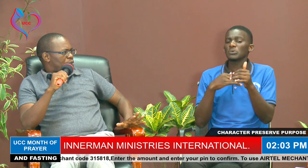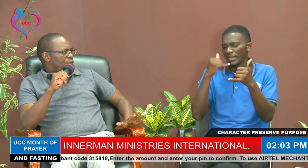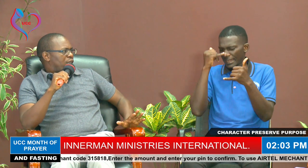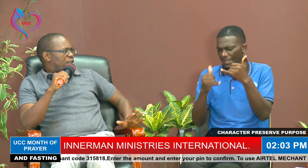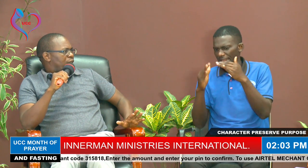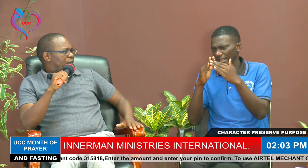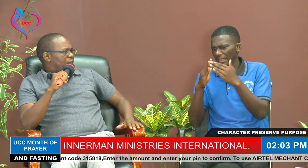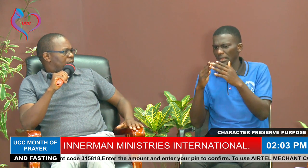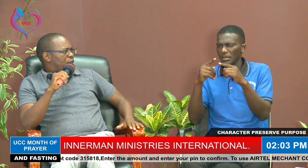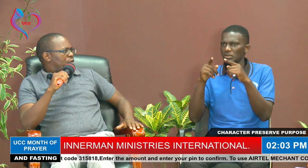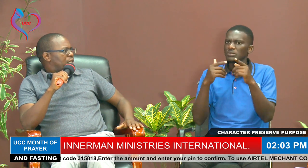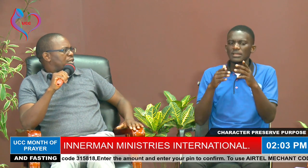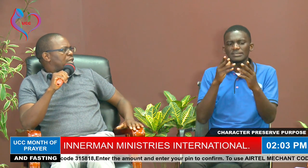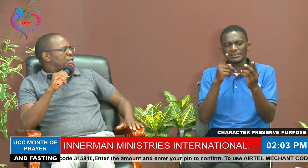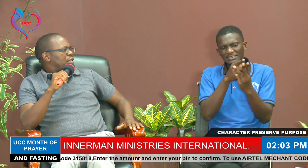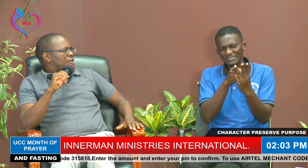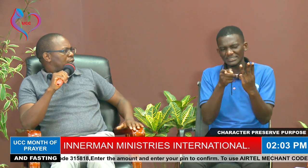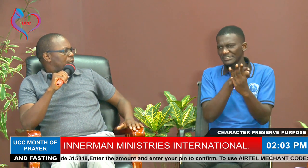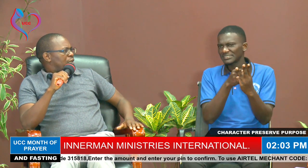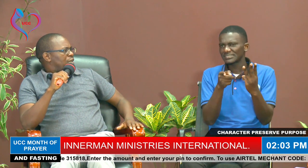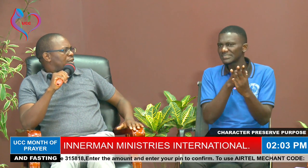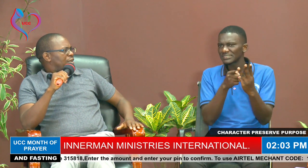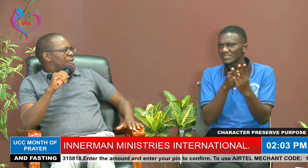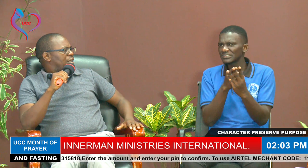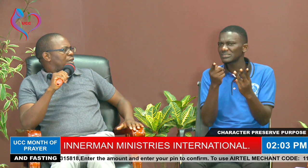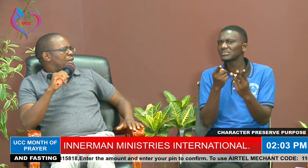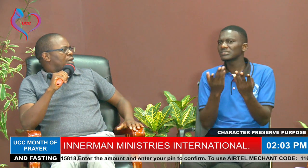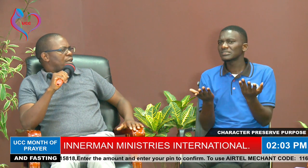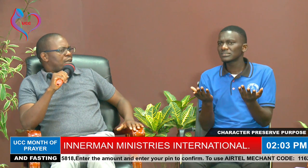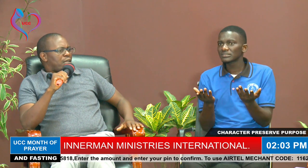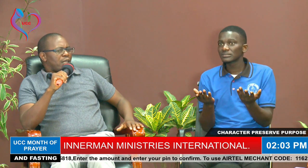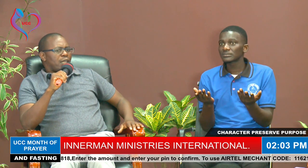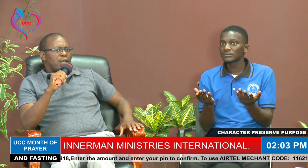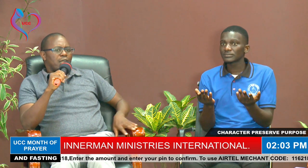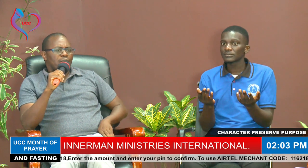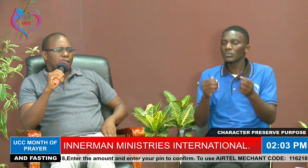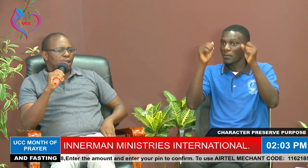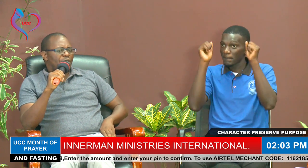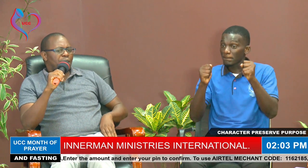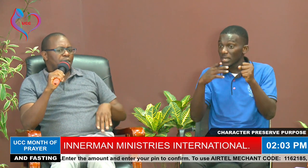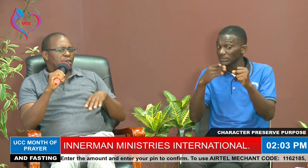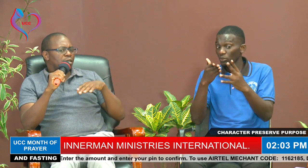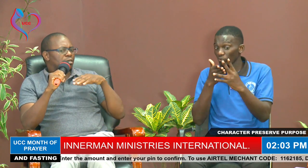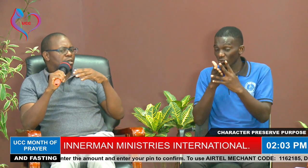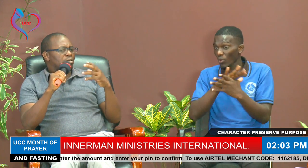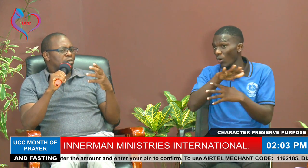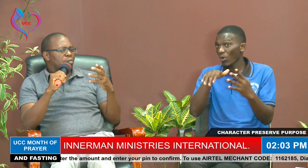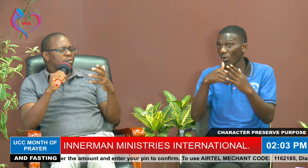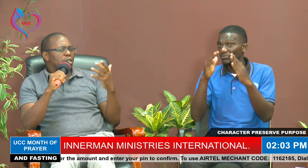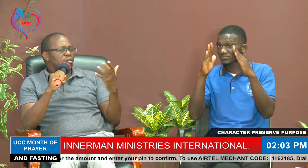zibuka. You are not tested. Meja kubuza echo nti buli muntu atekedde okuyita mu zino nyumba zona. I've been zinyonyonde bulunje